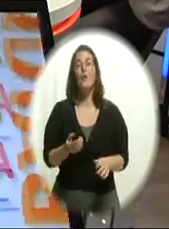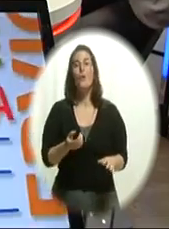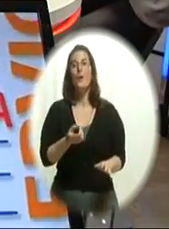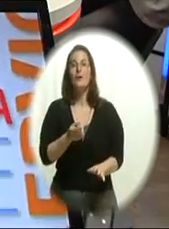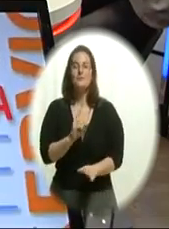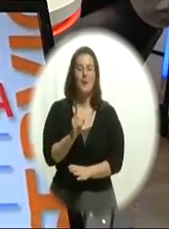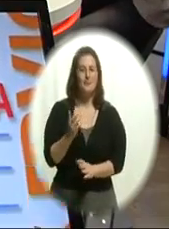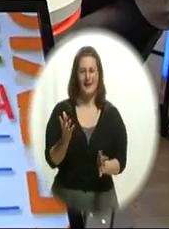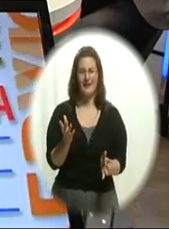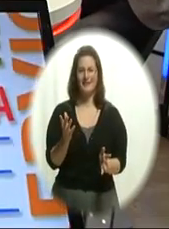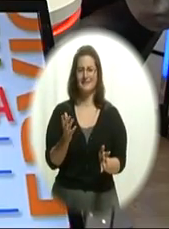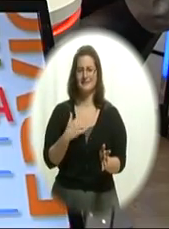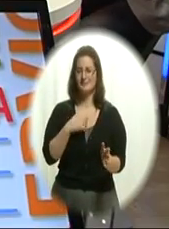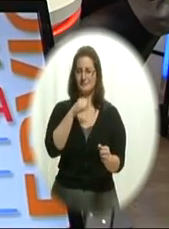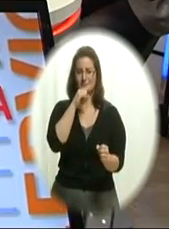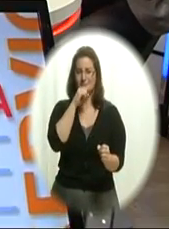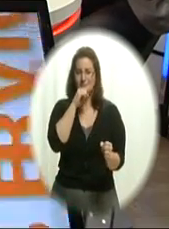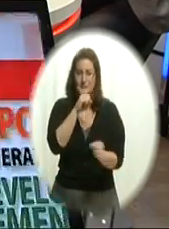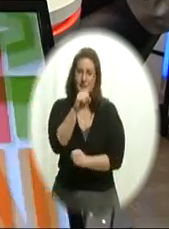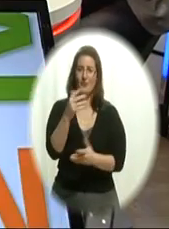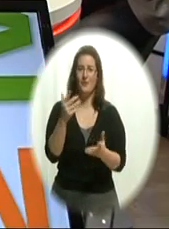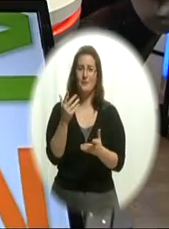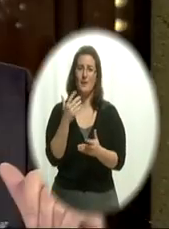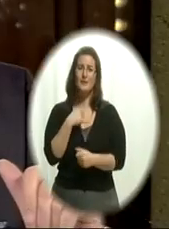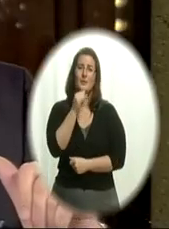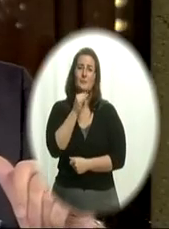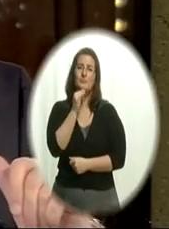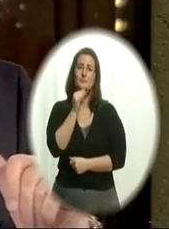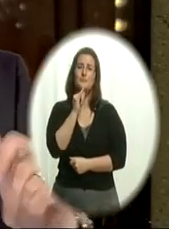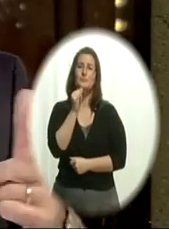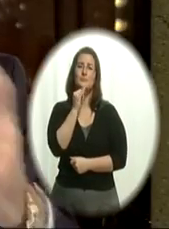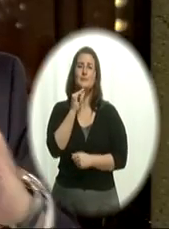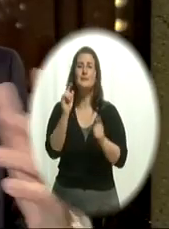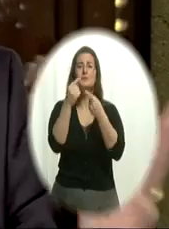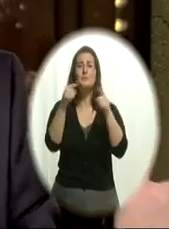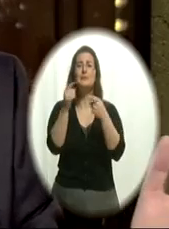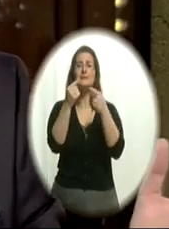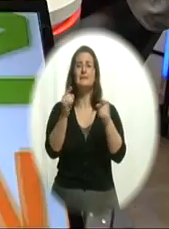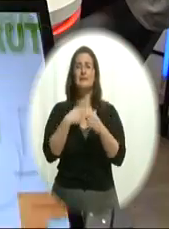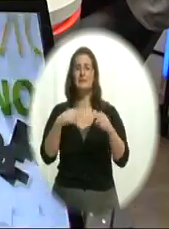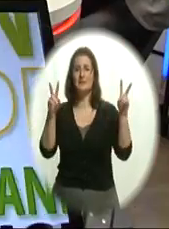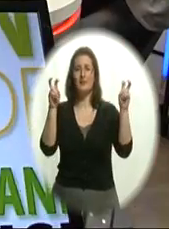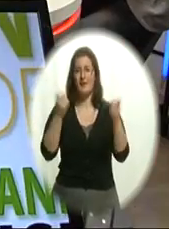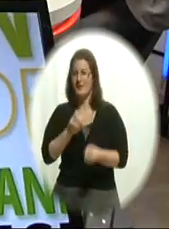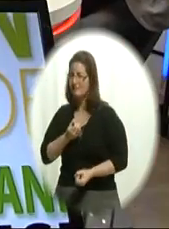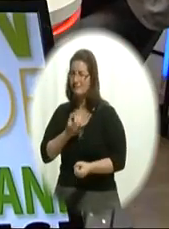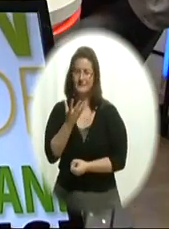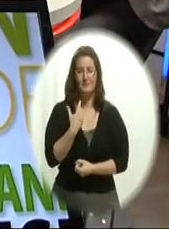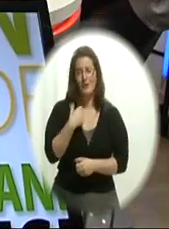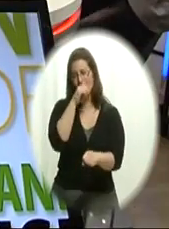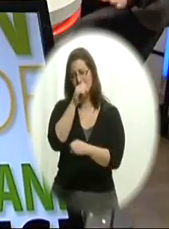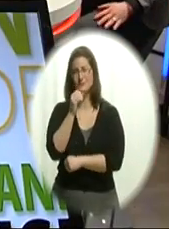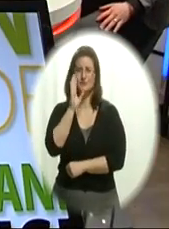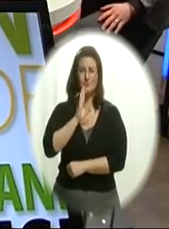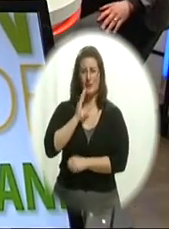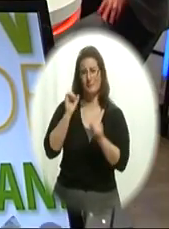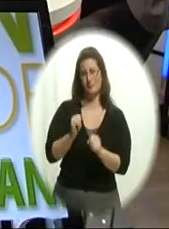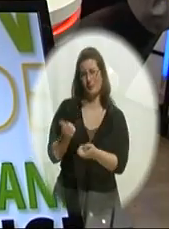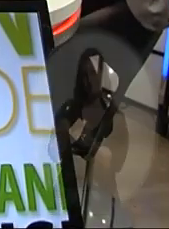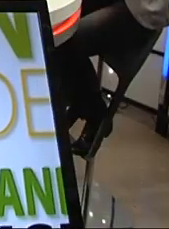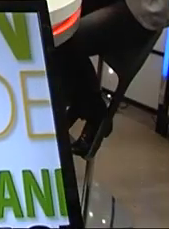que, en fait, j'adore lancer le petit jingle commence l'émission. Je ne veux pas vous priver de ce plaisir. Allez-y. Ne me privez pas de mon jingle. Allez, je vous